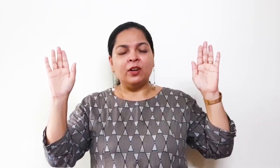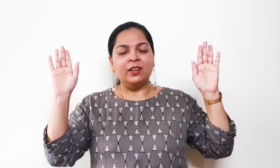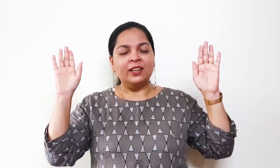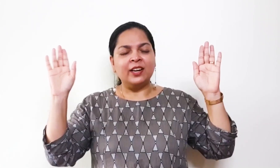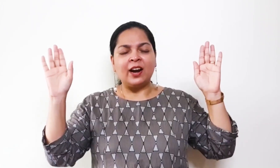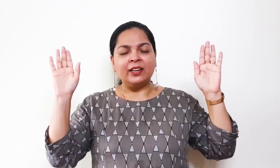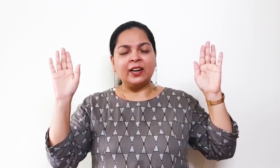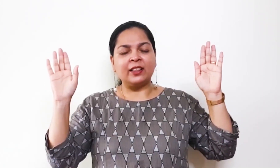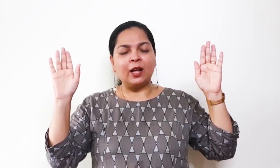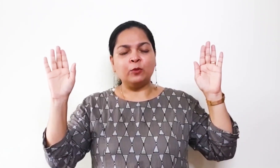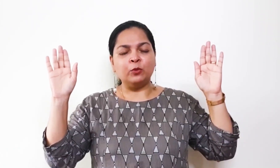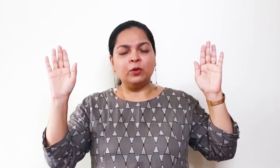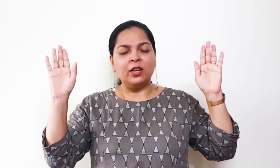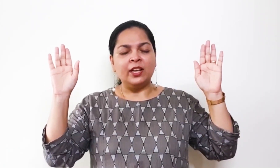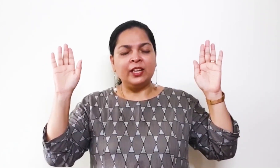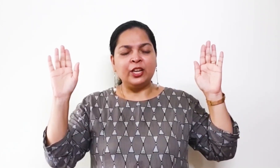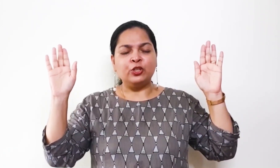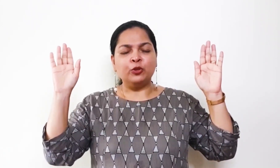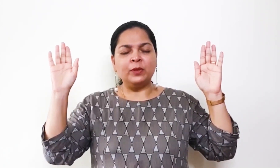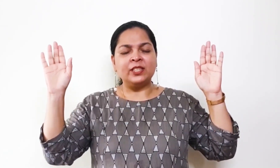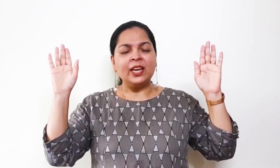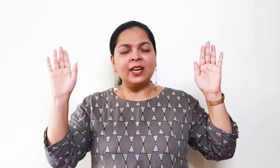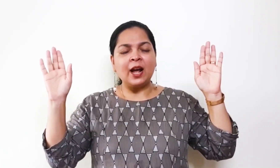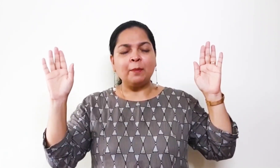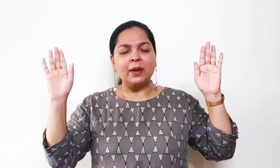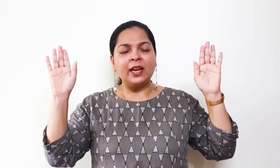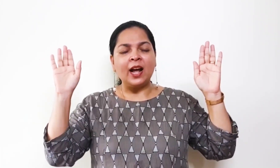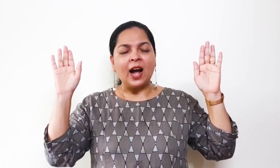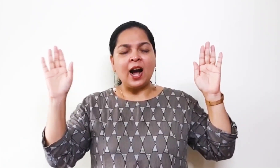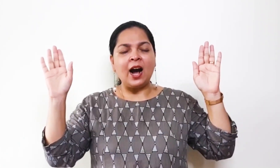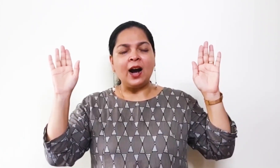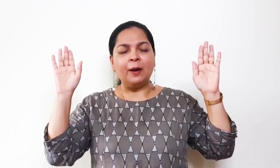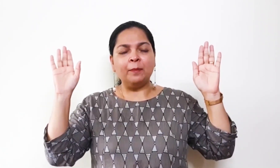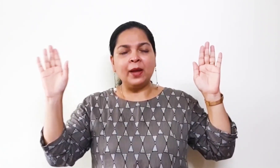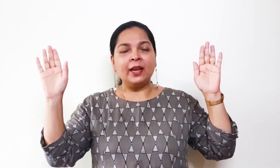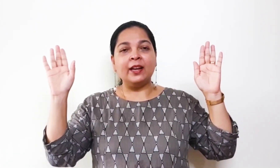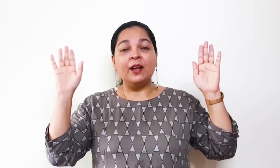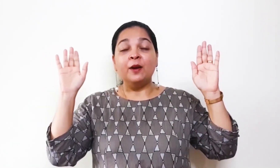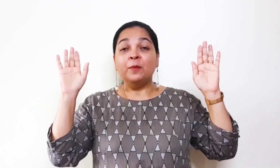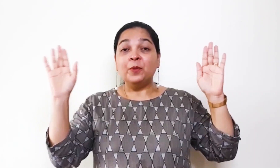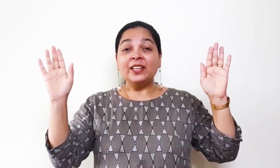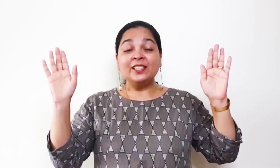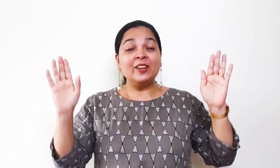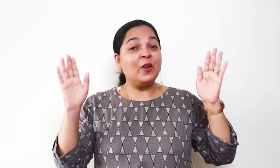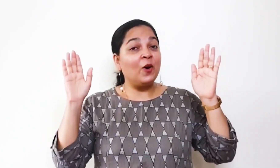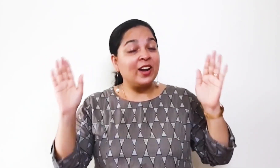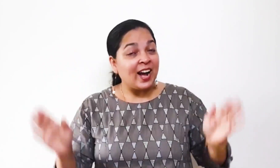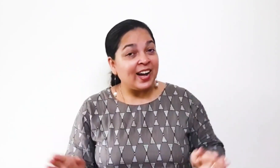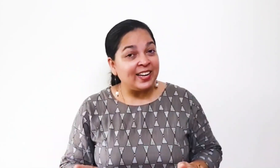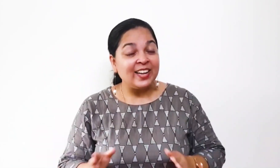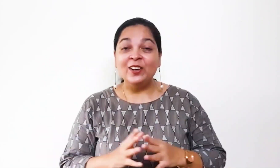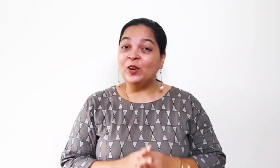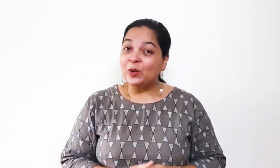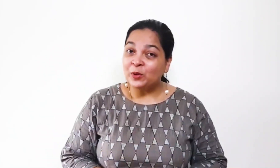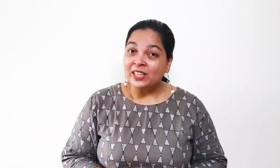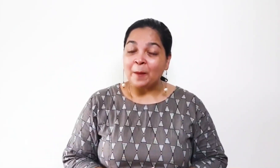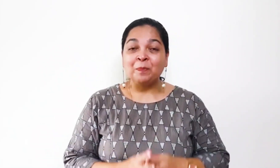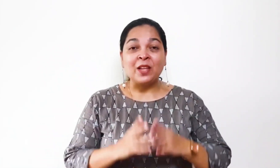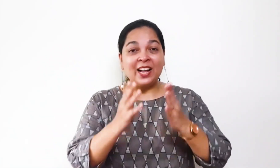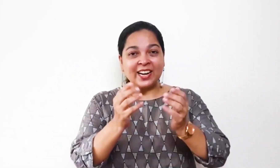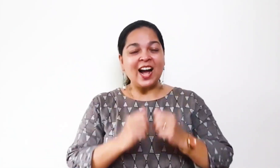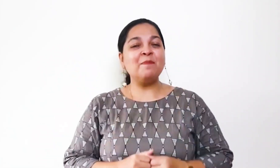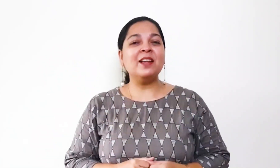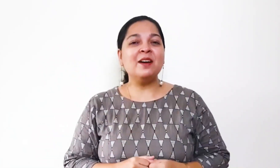को ग्रहण करता हूँ। यीशु मसीह के नाम में आमेन। प्रेज द लॉर्ड,